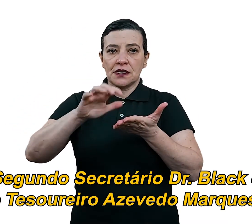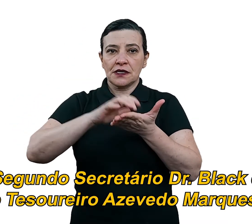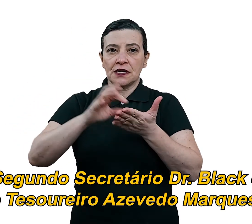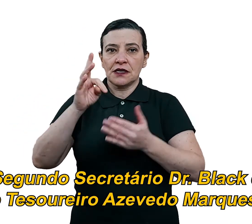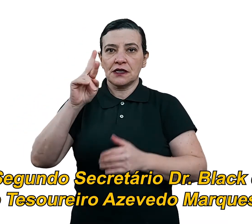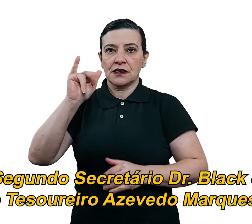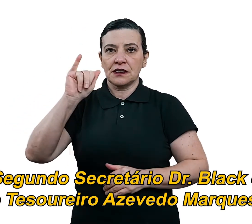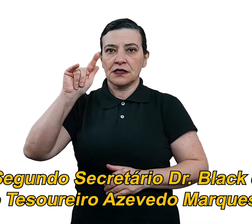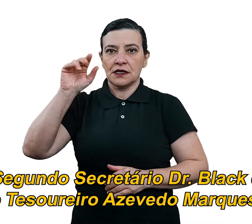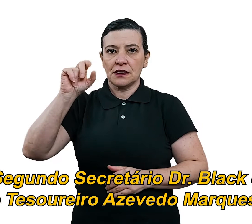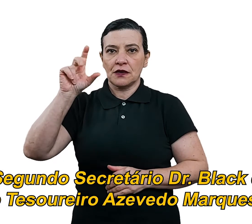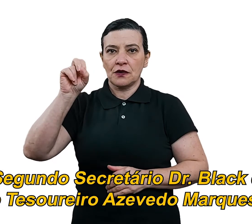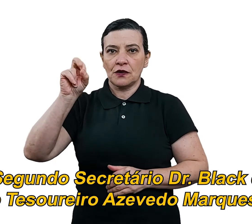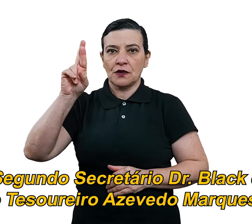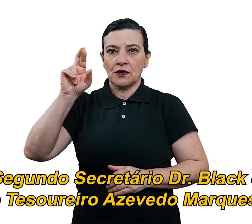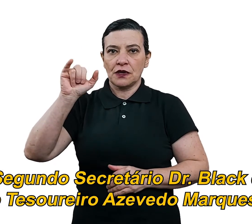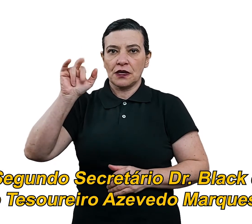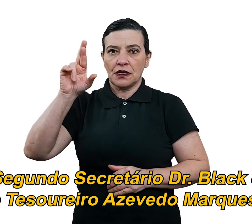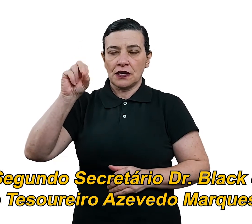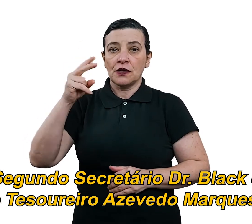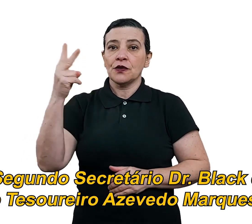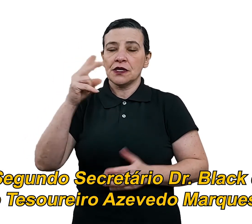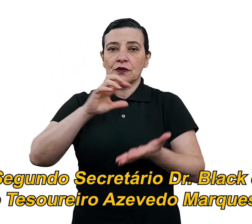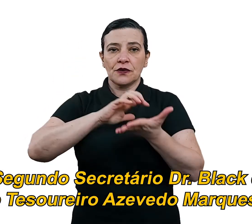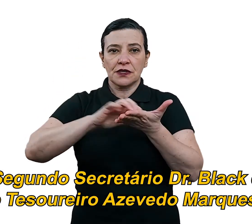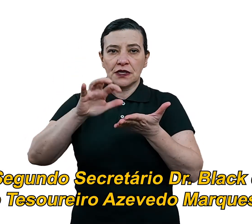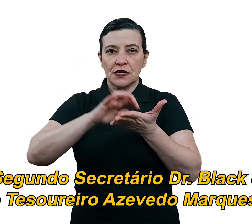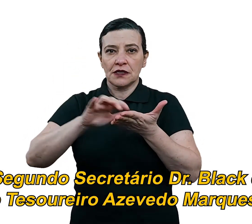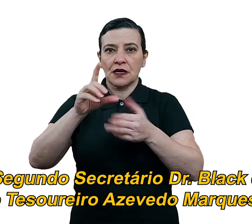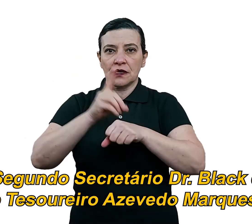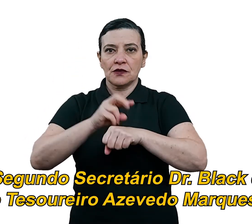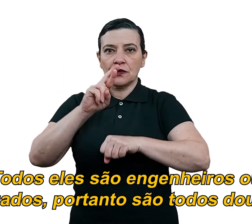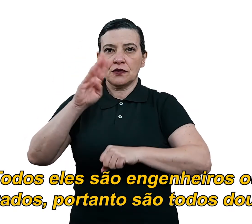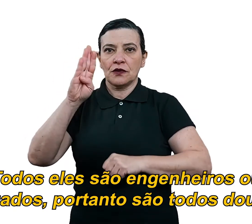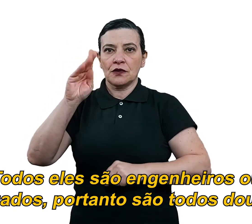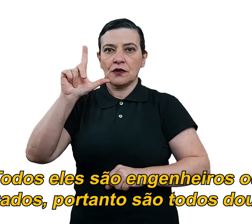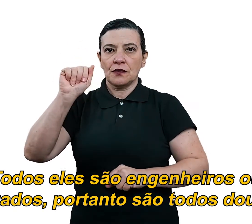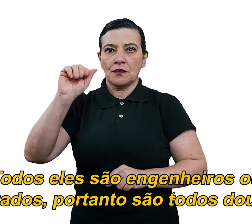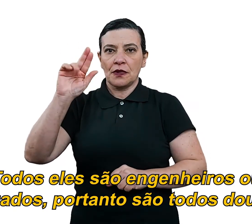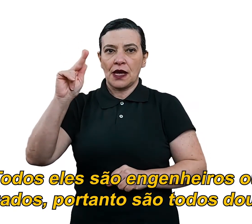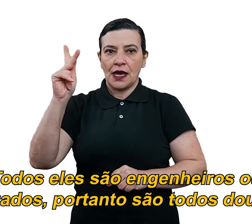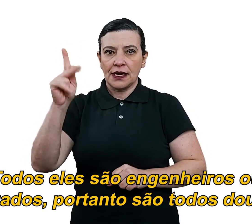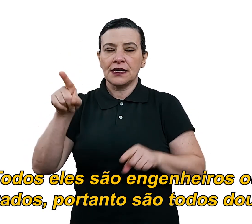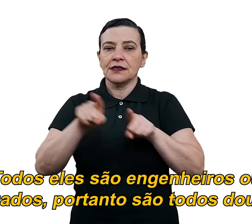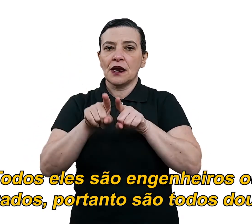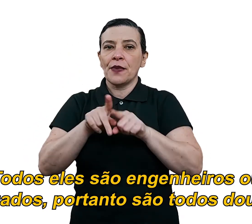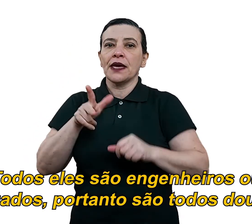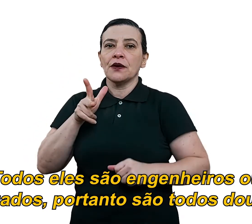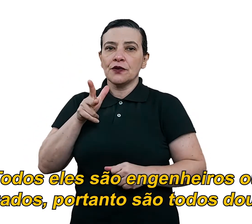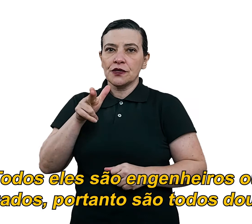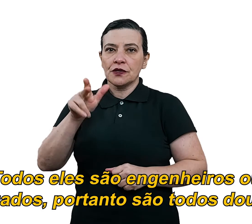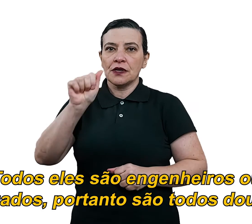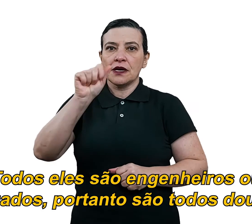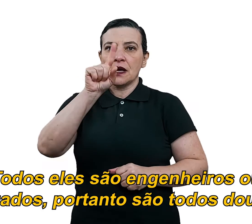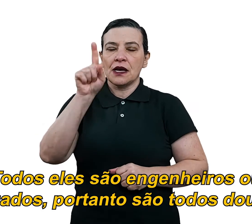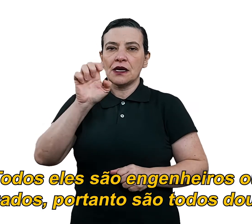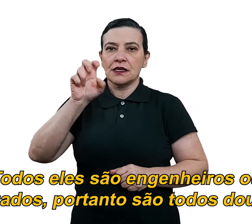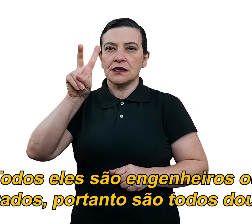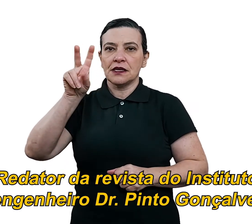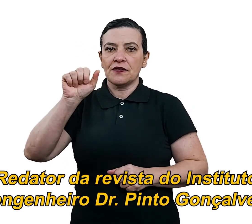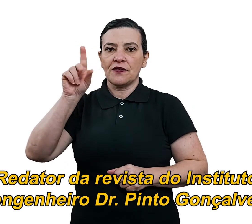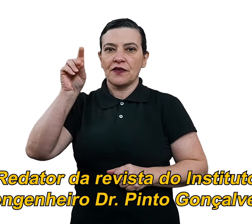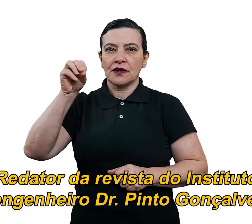Loureiro, segundo secretário Dr. Black e o tesoureiro Azevedo Marques. Todos eles são engenheiros ou advogados, portanto, são todos